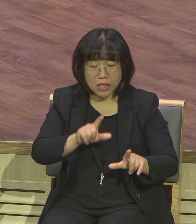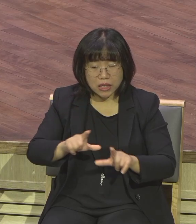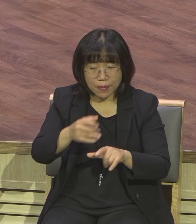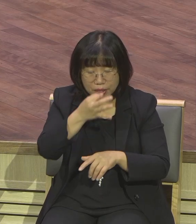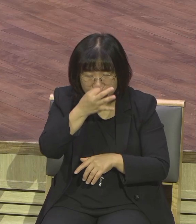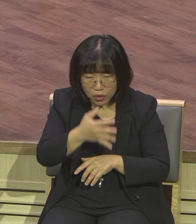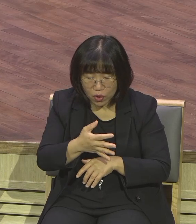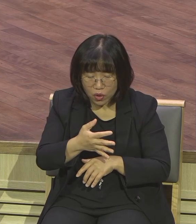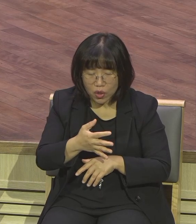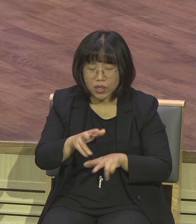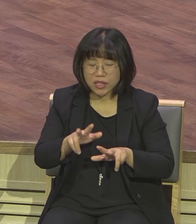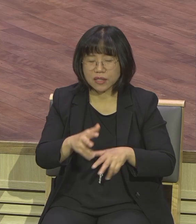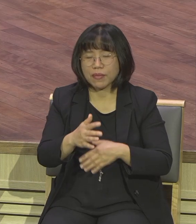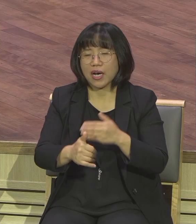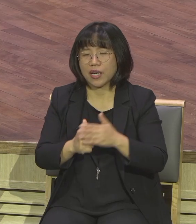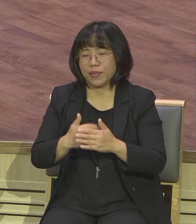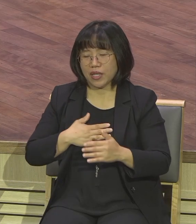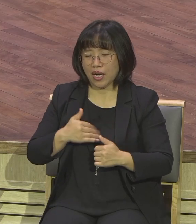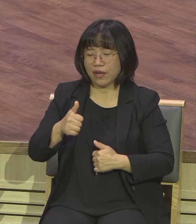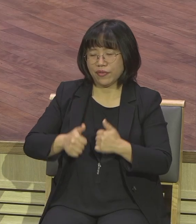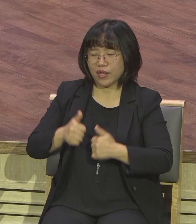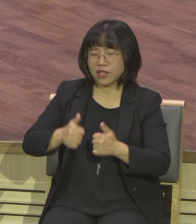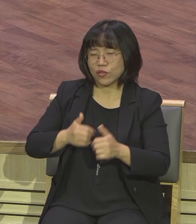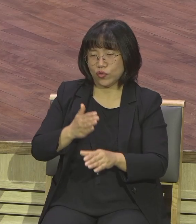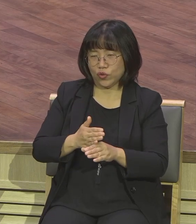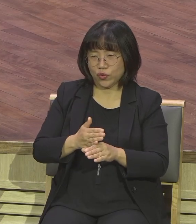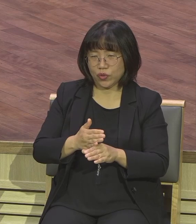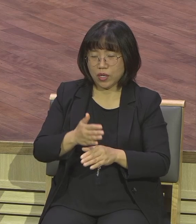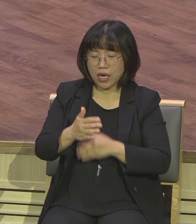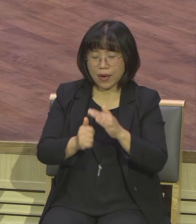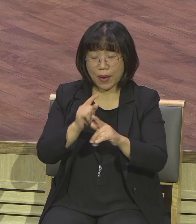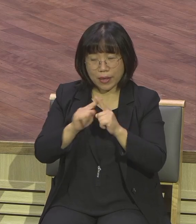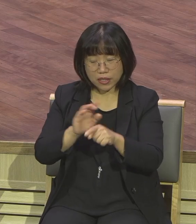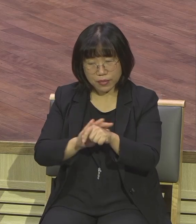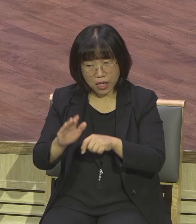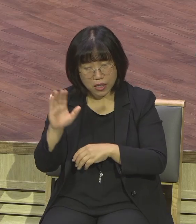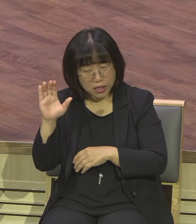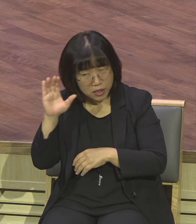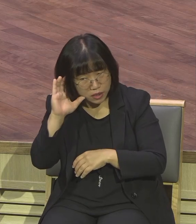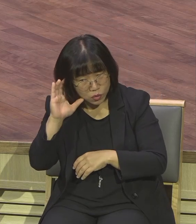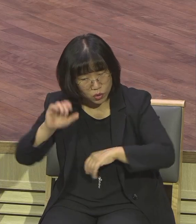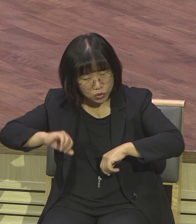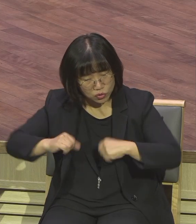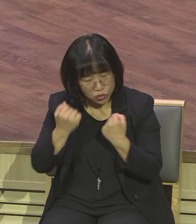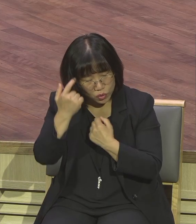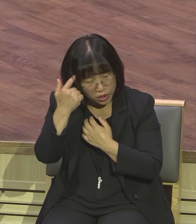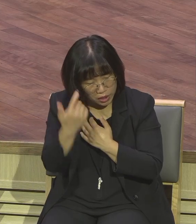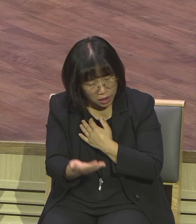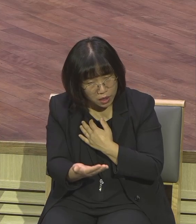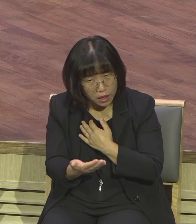뭘 테스트합니까? 하나님 말씀을 듣고 순종하나 안 하나 그거예요.